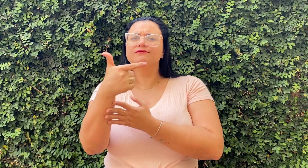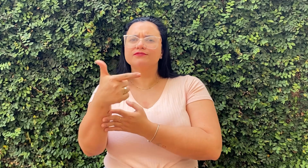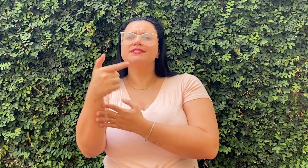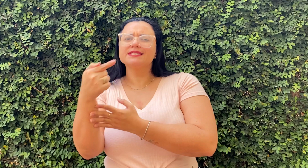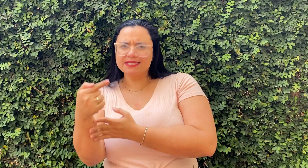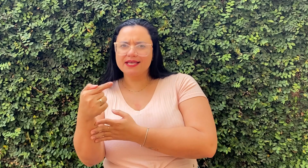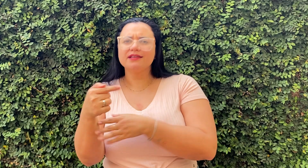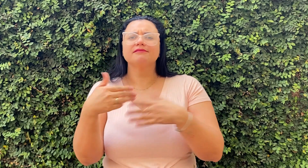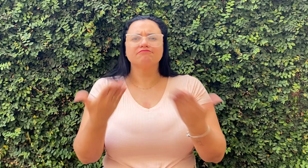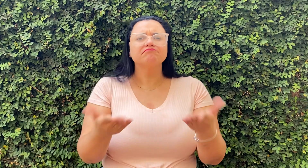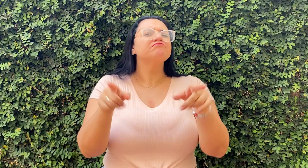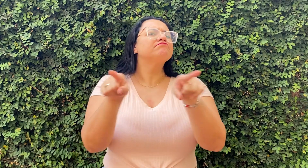1.227.